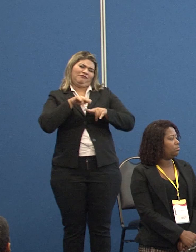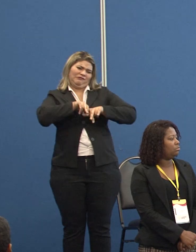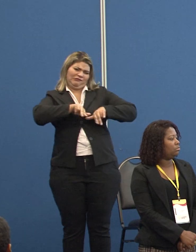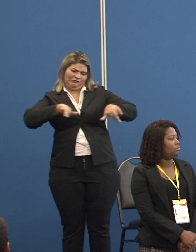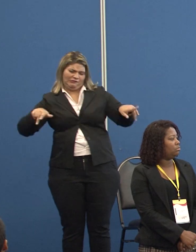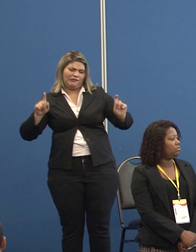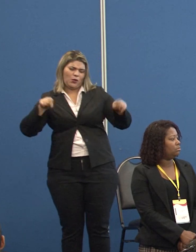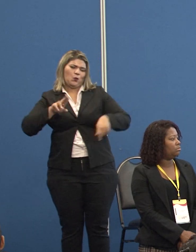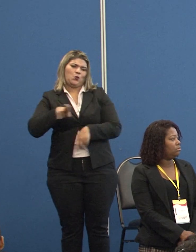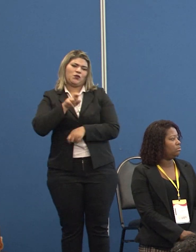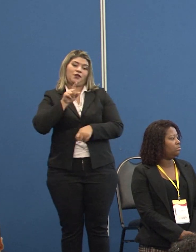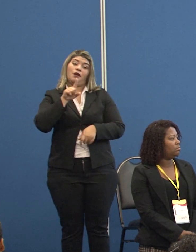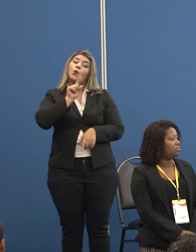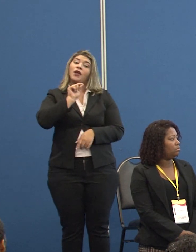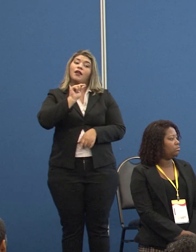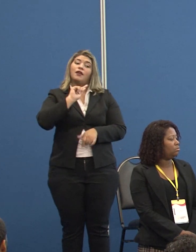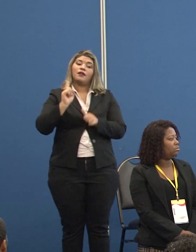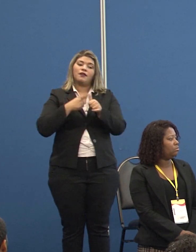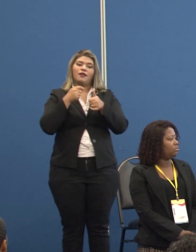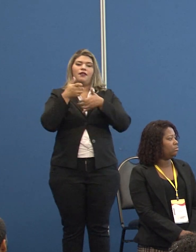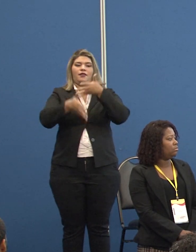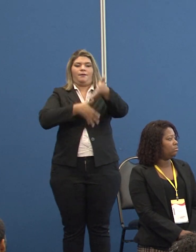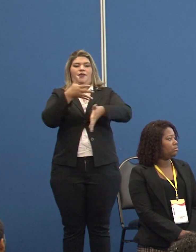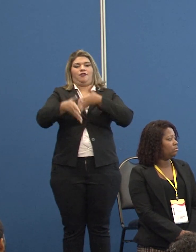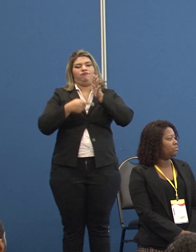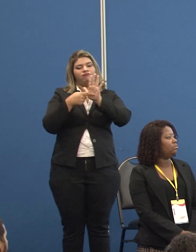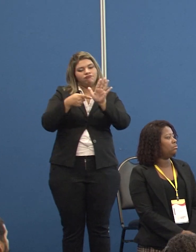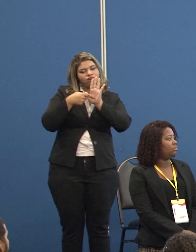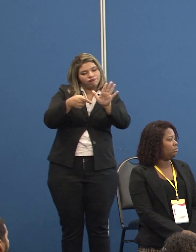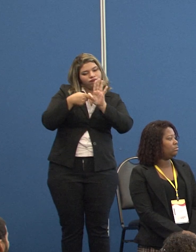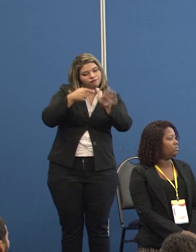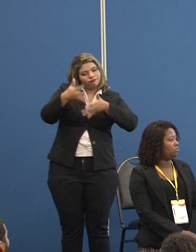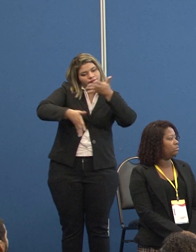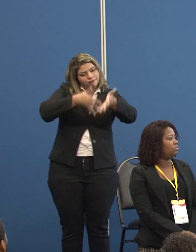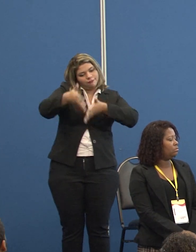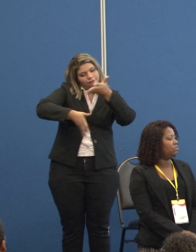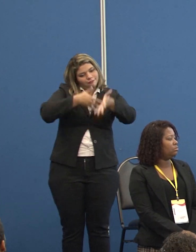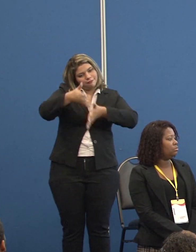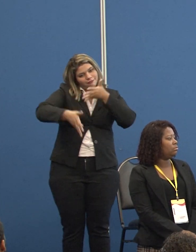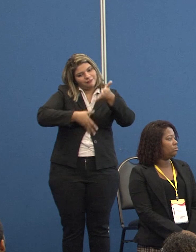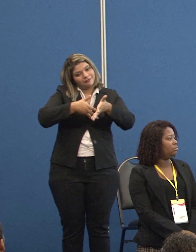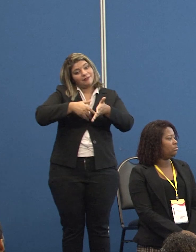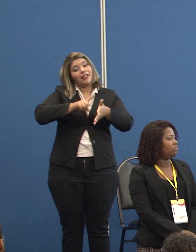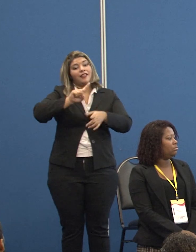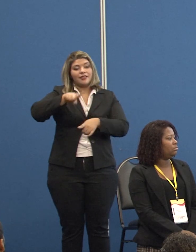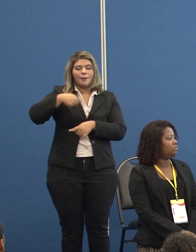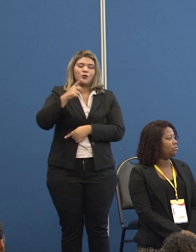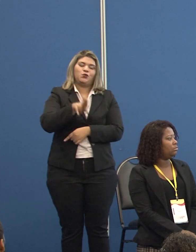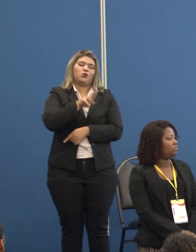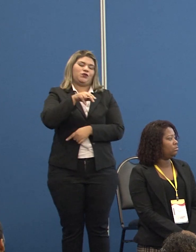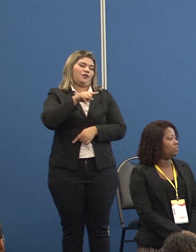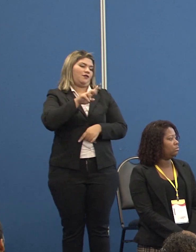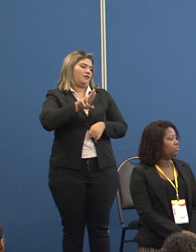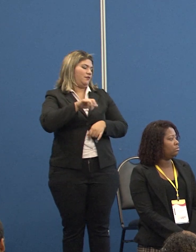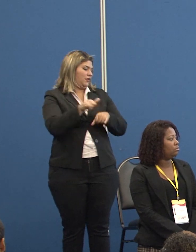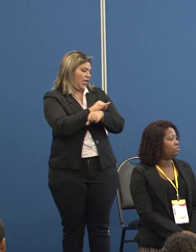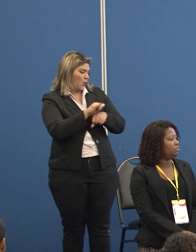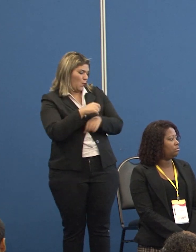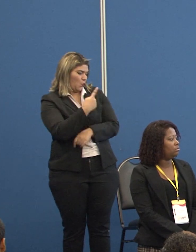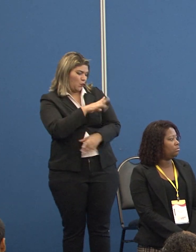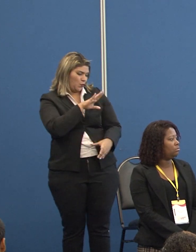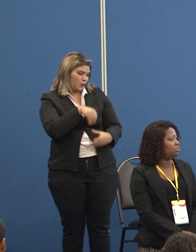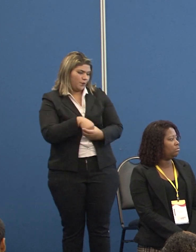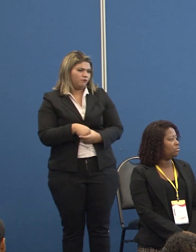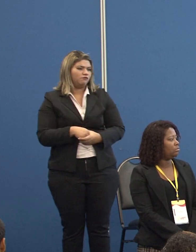sinais. Então, precisamos utilizar esses recursos para colocá-los para a sala de aula, né, para as nossas atividades. Eu não sei como é que